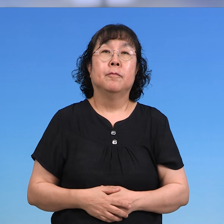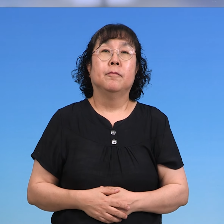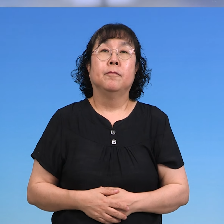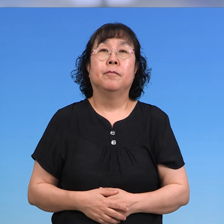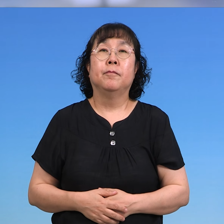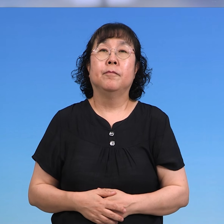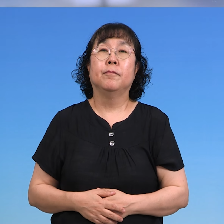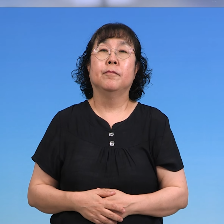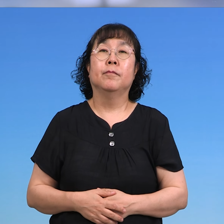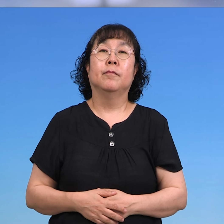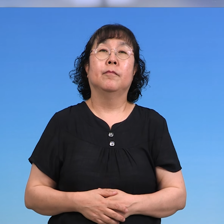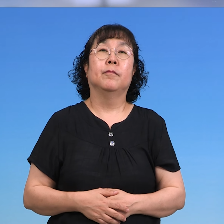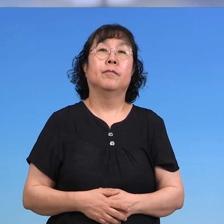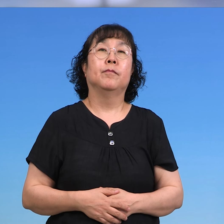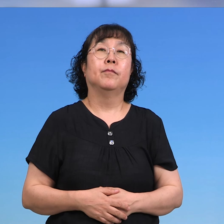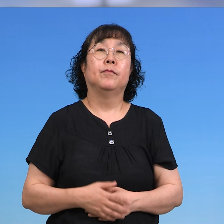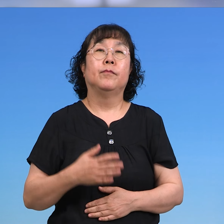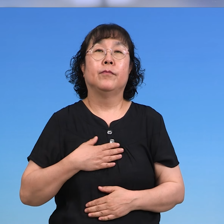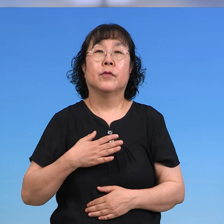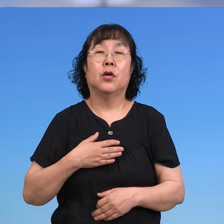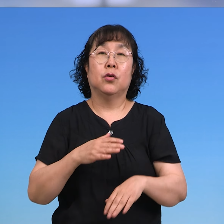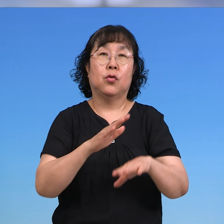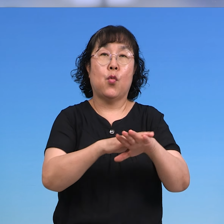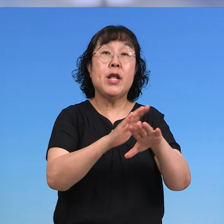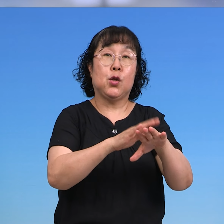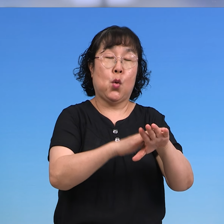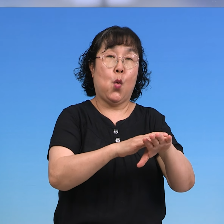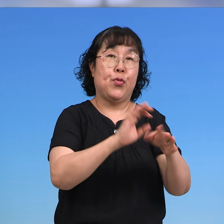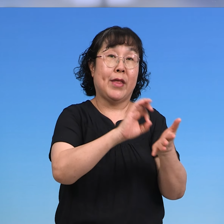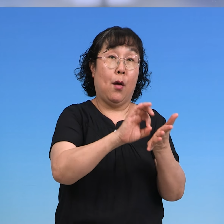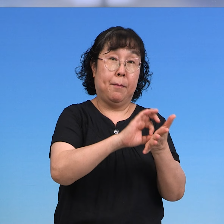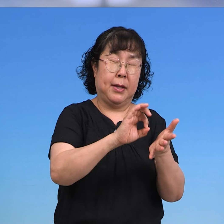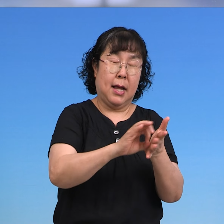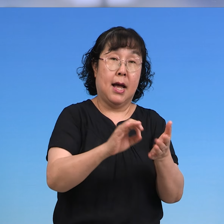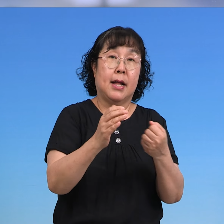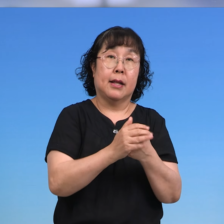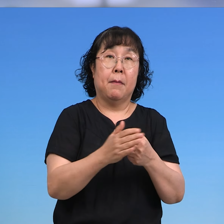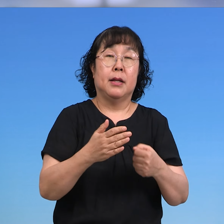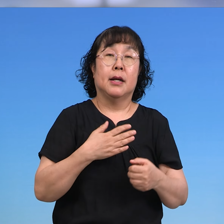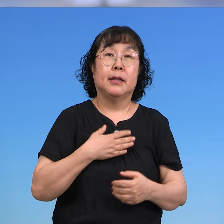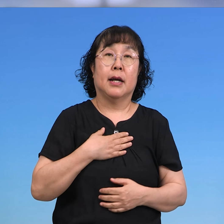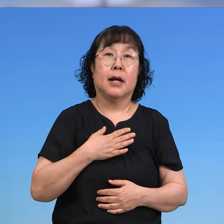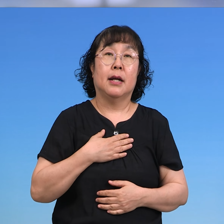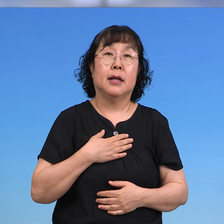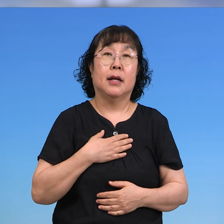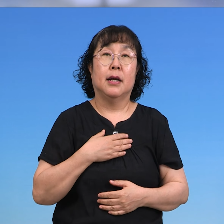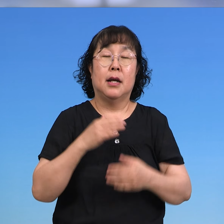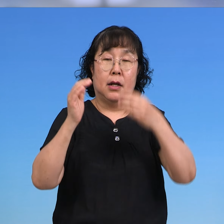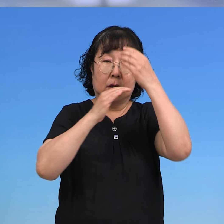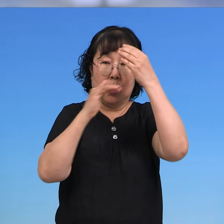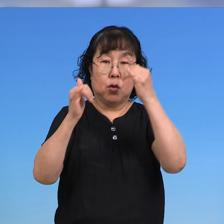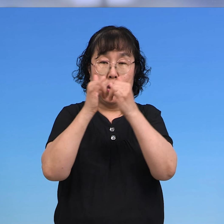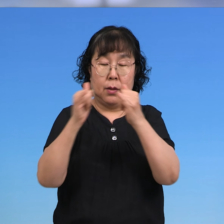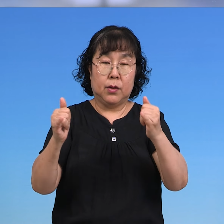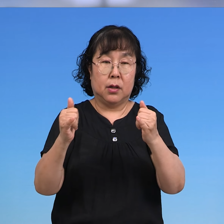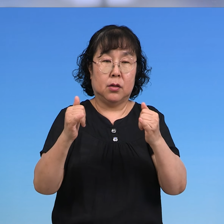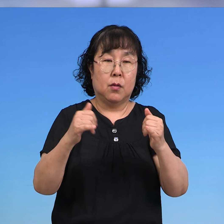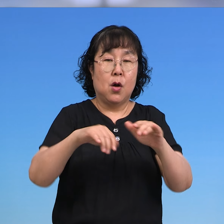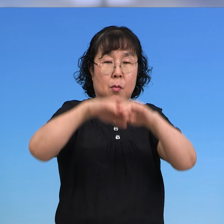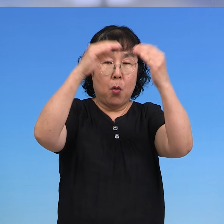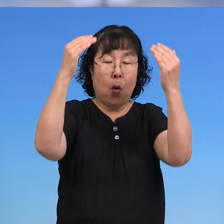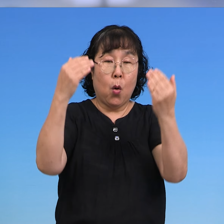뭐 이건 다 눈치를 채셨지만 저는 왼손잡이잖아요. 그래서 제가 이제 그 성도님이 이렇게 고루고루 봐야